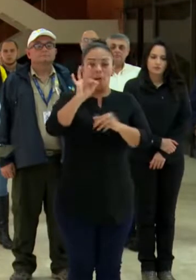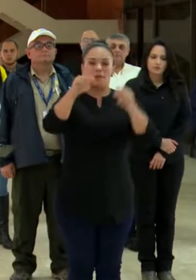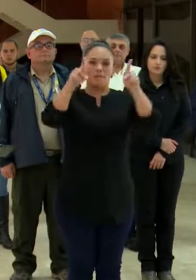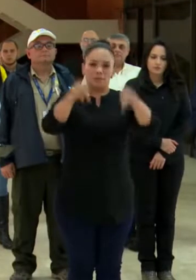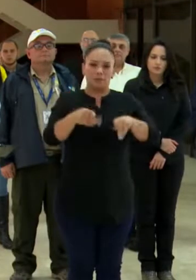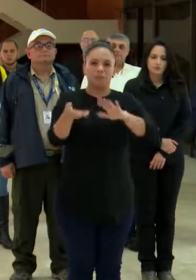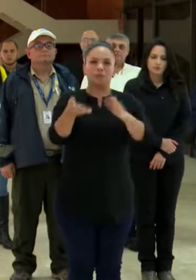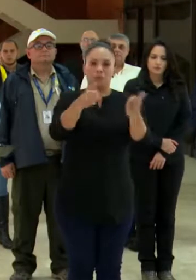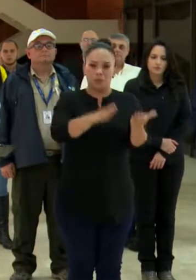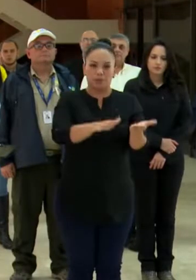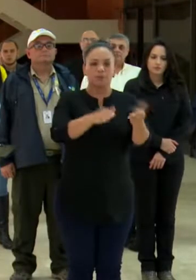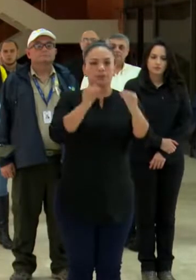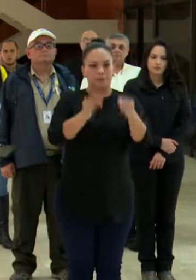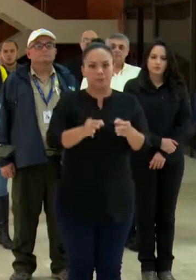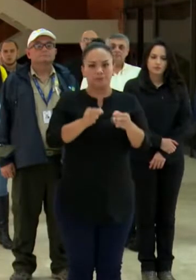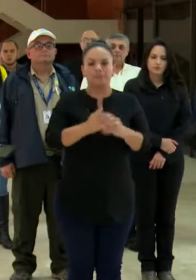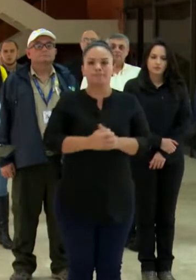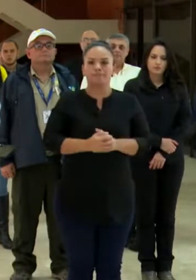confirmadas.